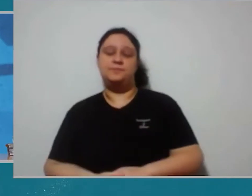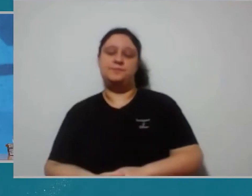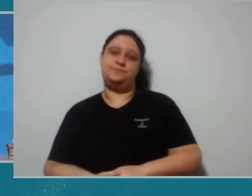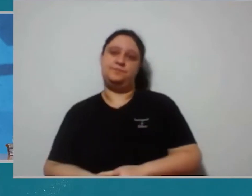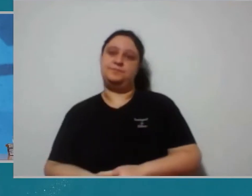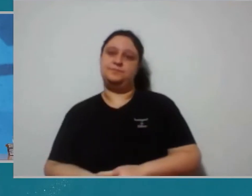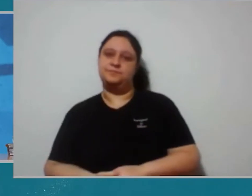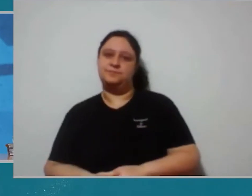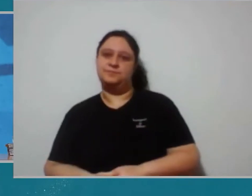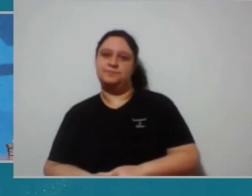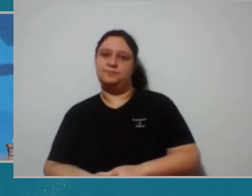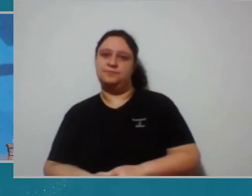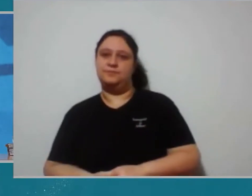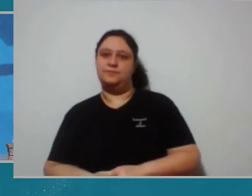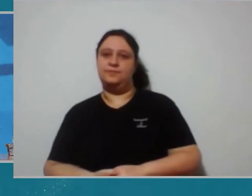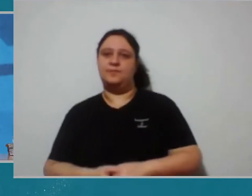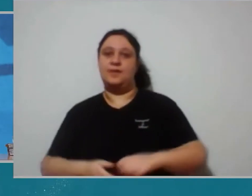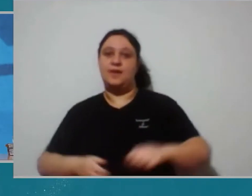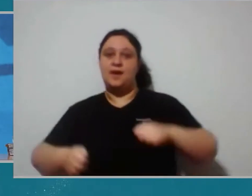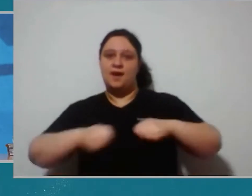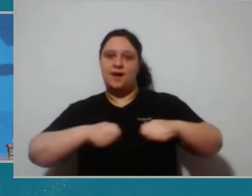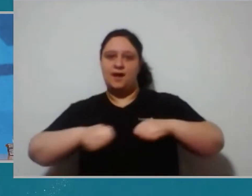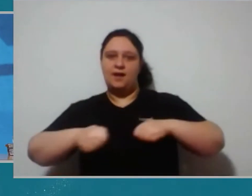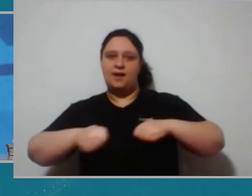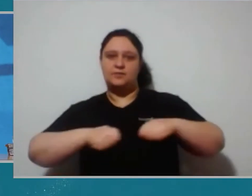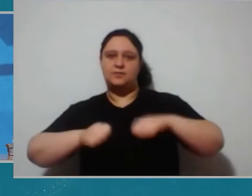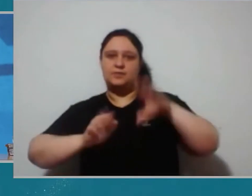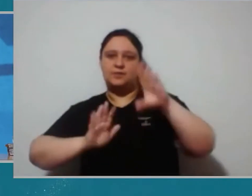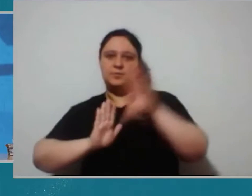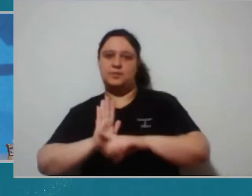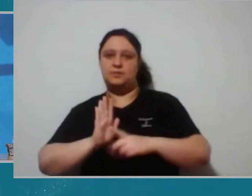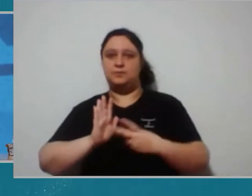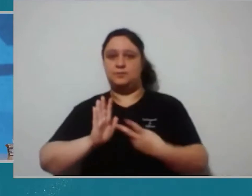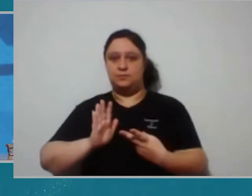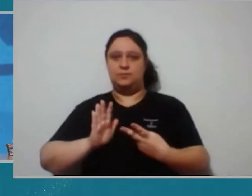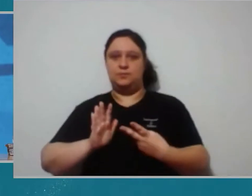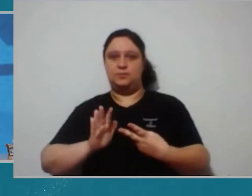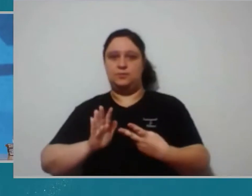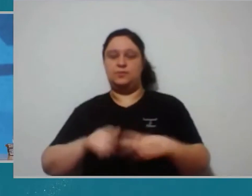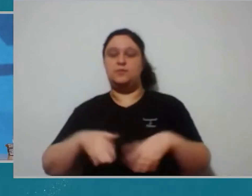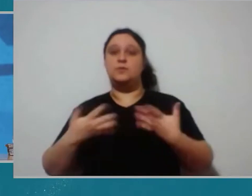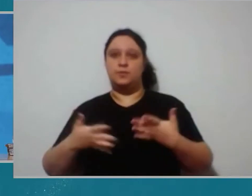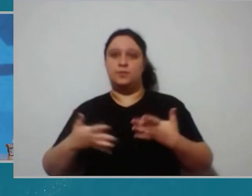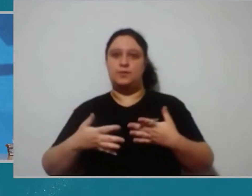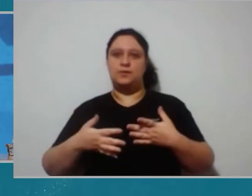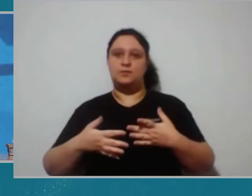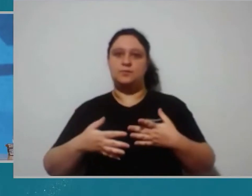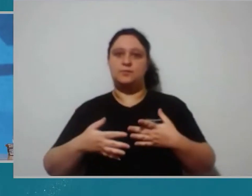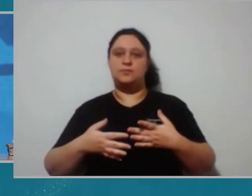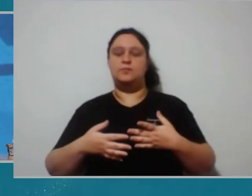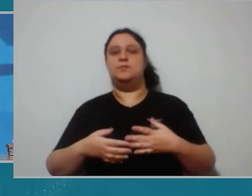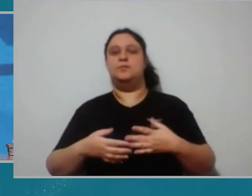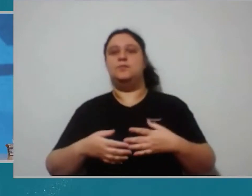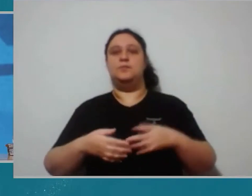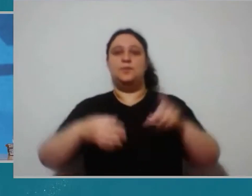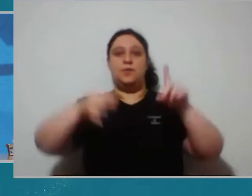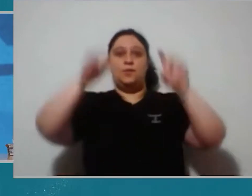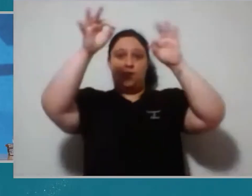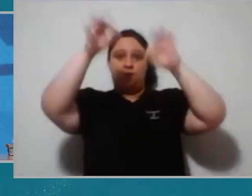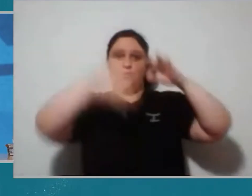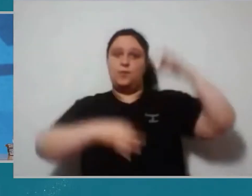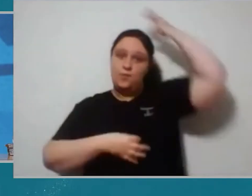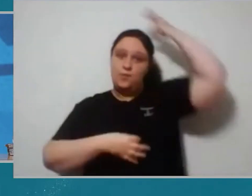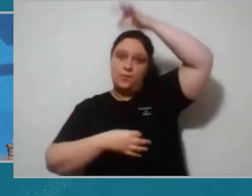Atos 2, no dia do Pentecoste. Ali, então, foi a descida do Espírito Santo, né, sobre aquela multidão